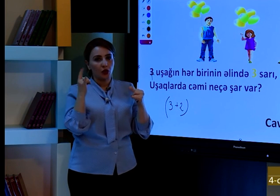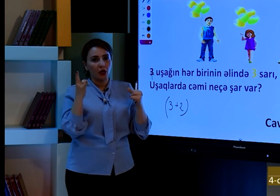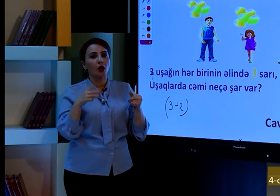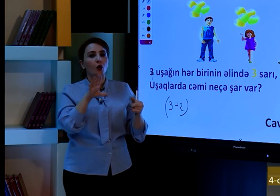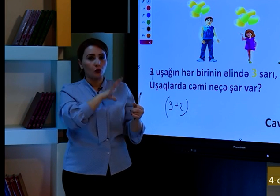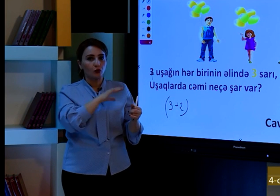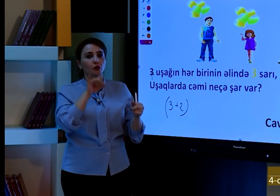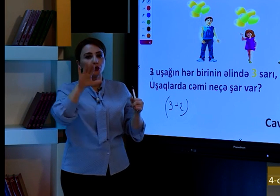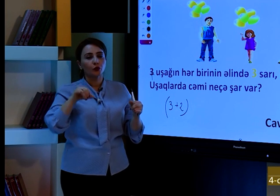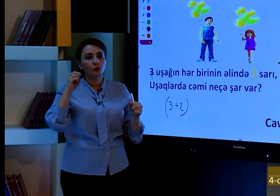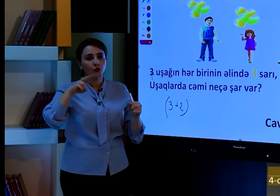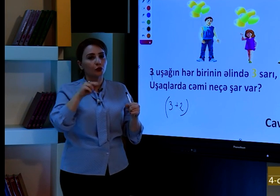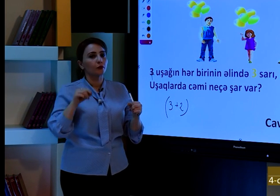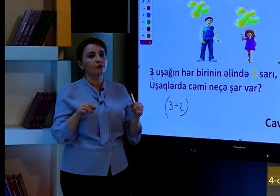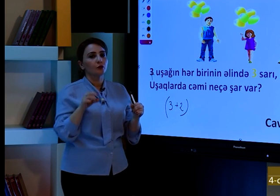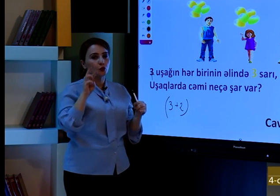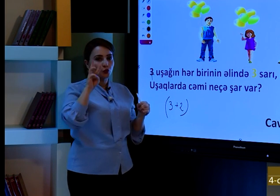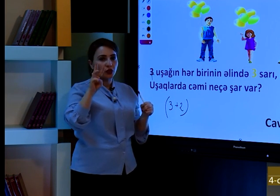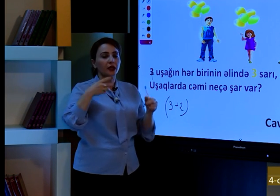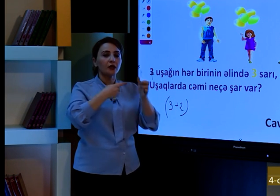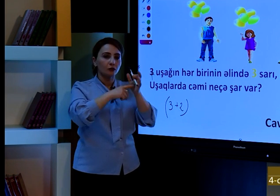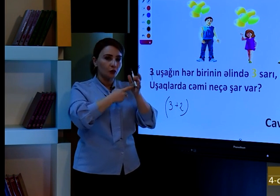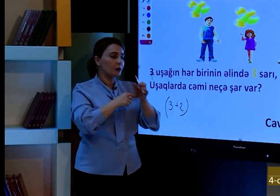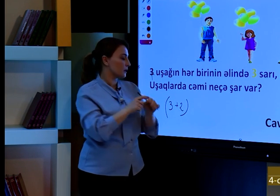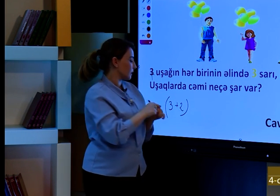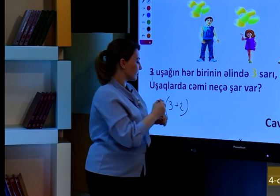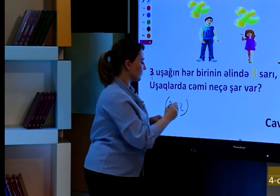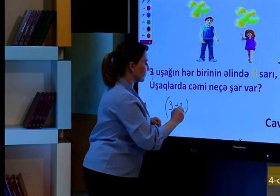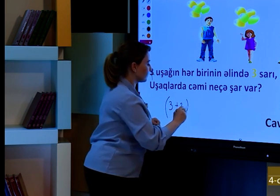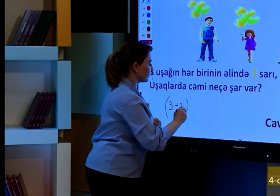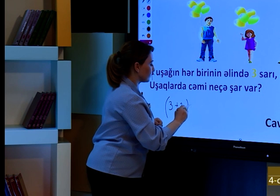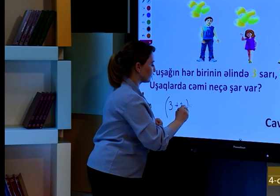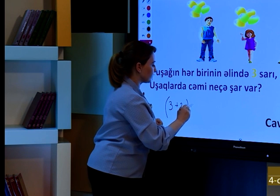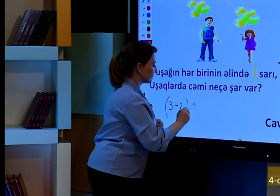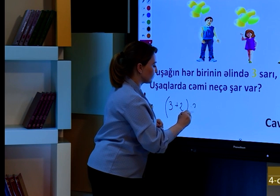uşaq olduğu üçün 3-ə vurmalıyıq.